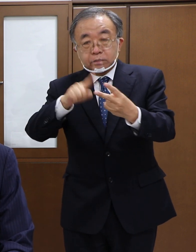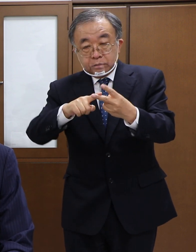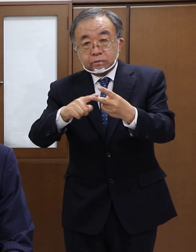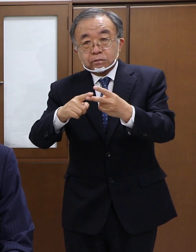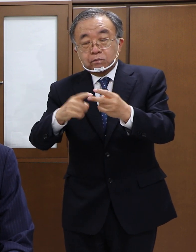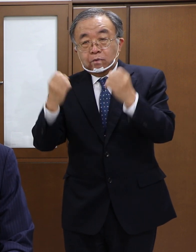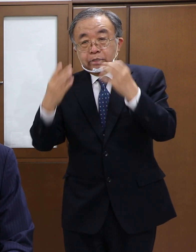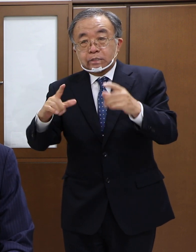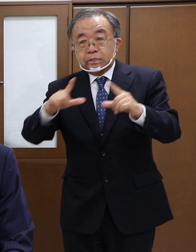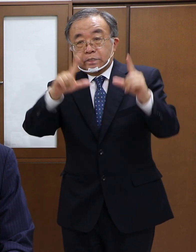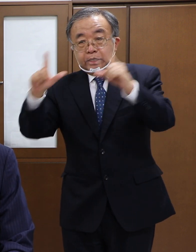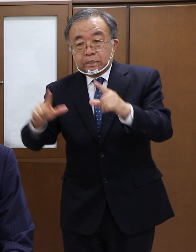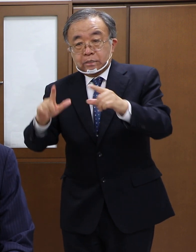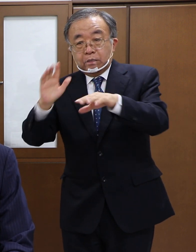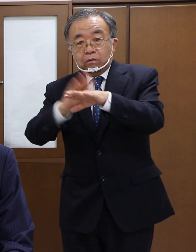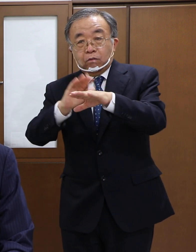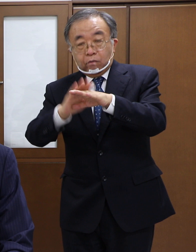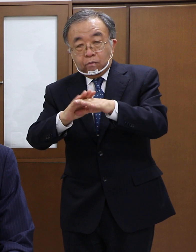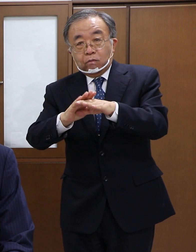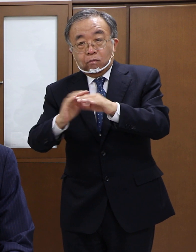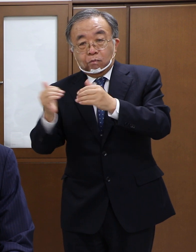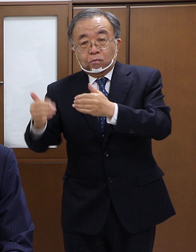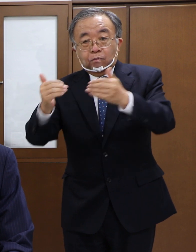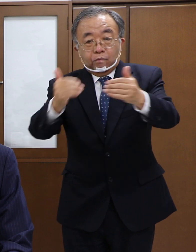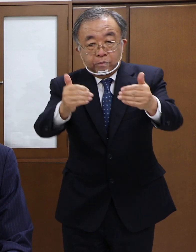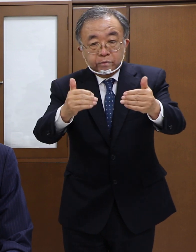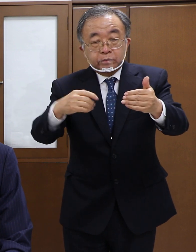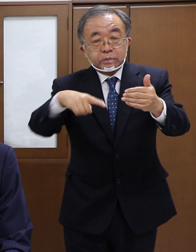活様式を実践していく段階に入りました。